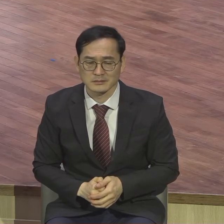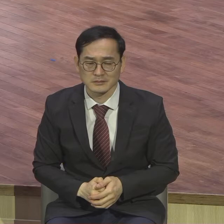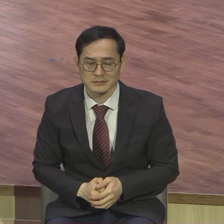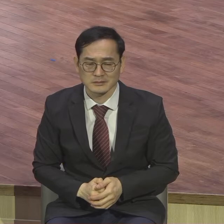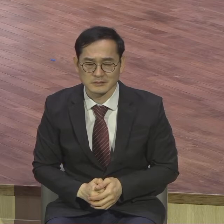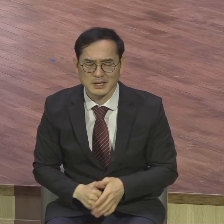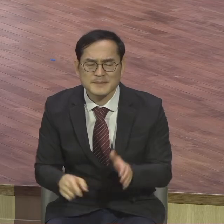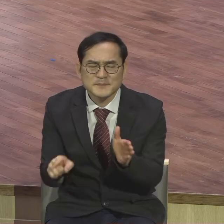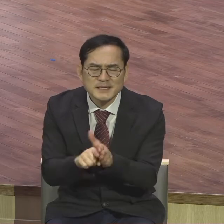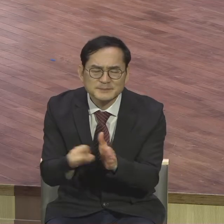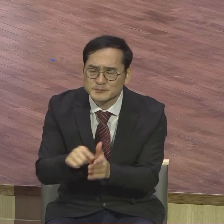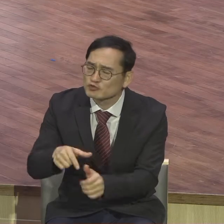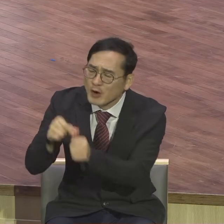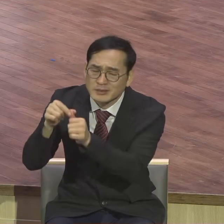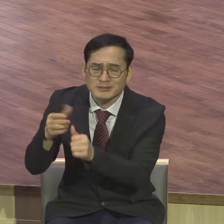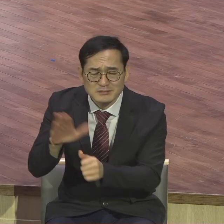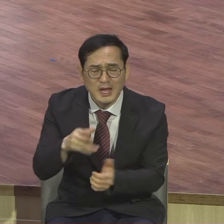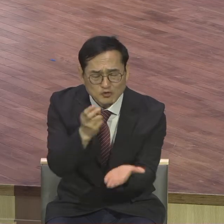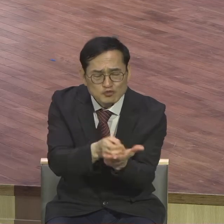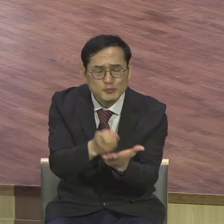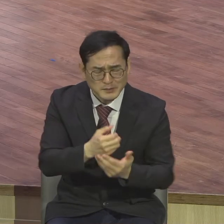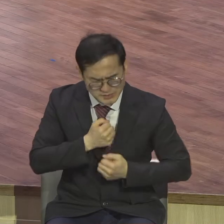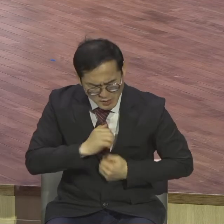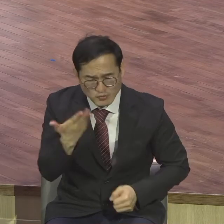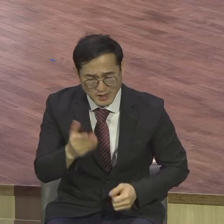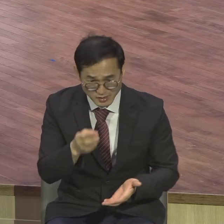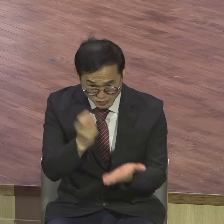믿는 것도 믿어야 되지만 율법을 지켜야지.